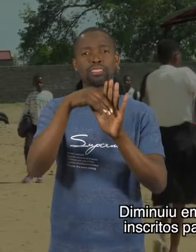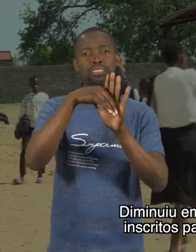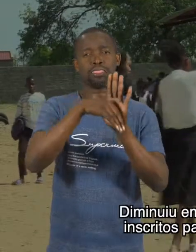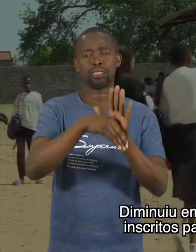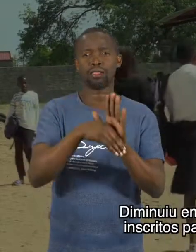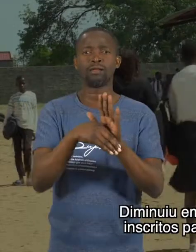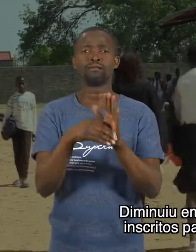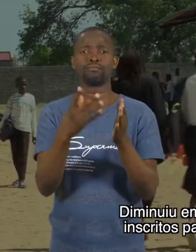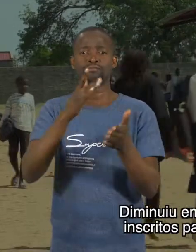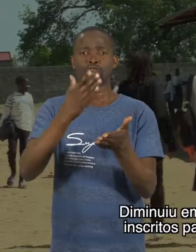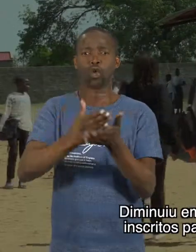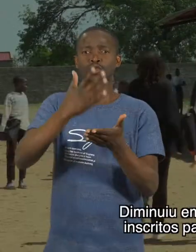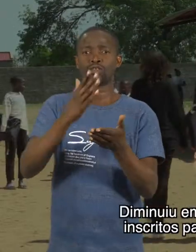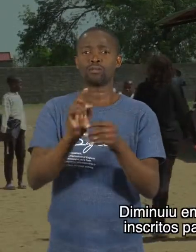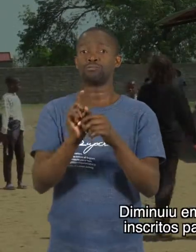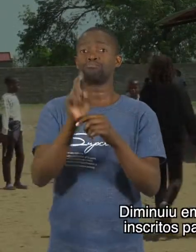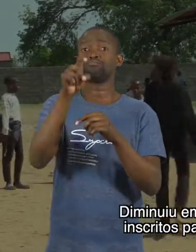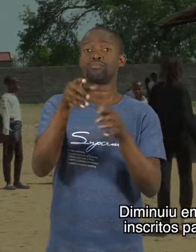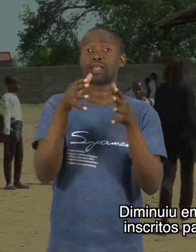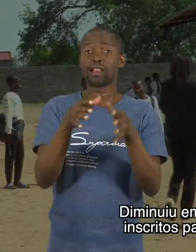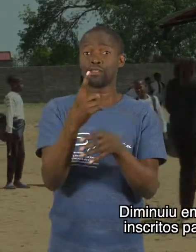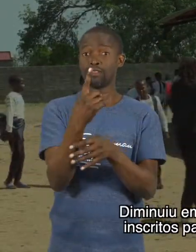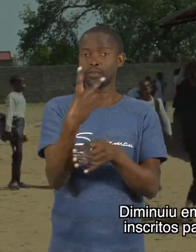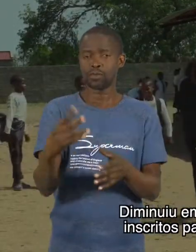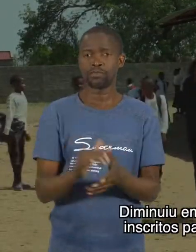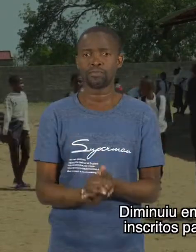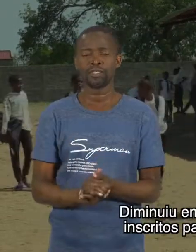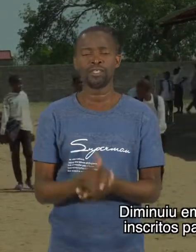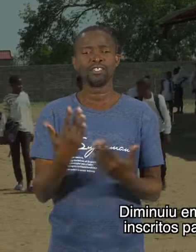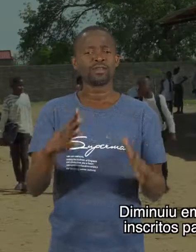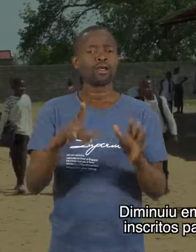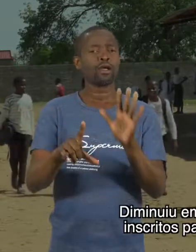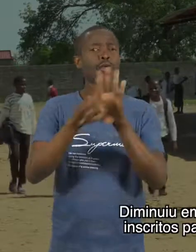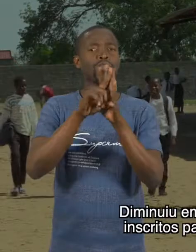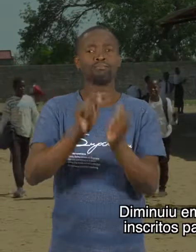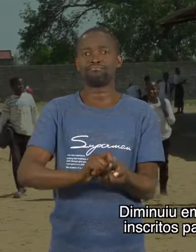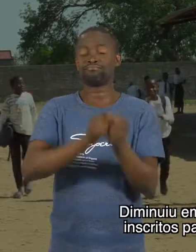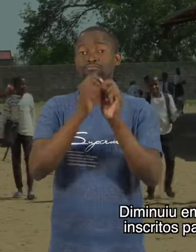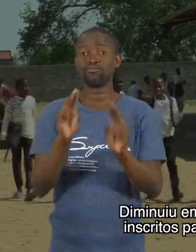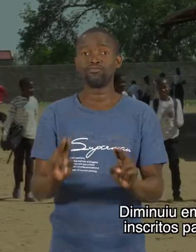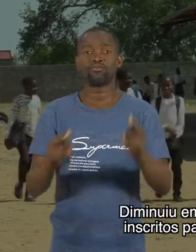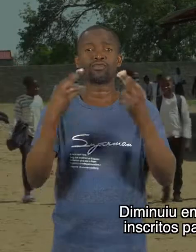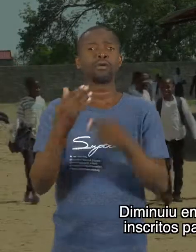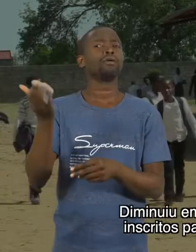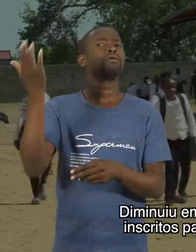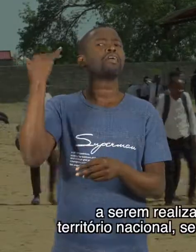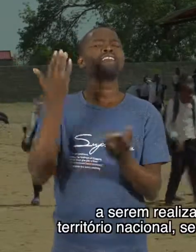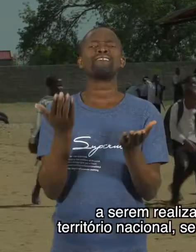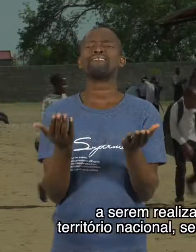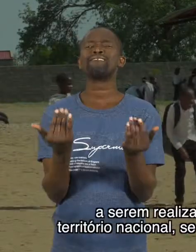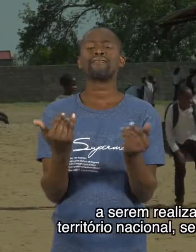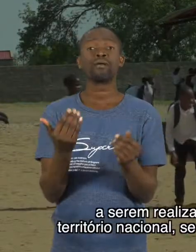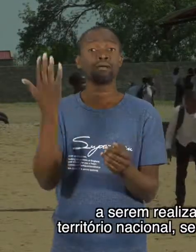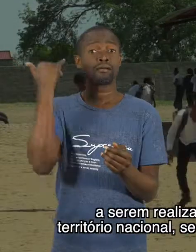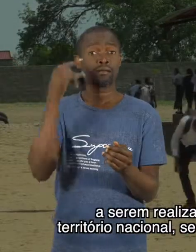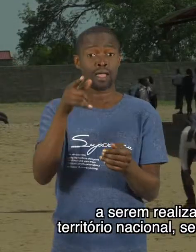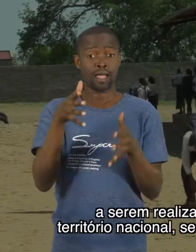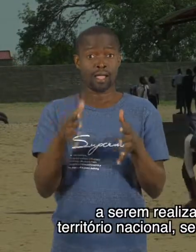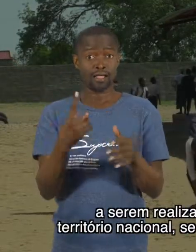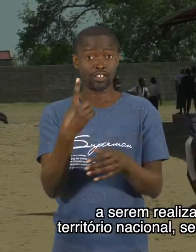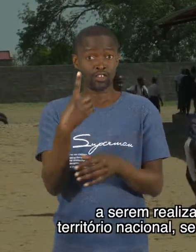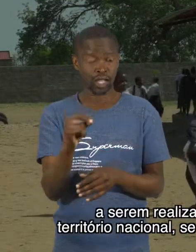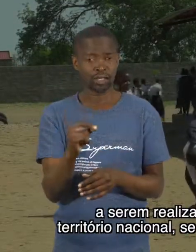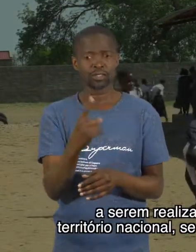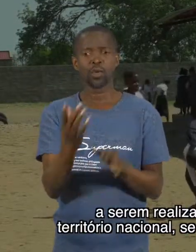Diminuiu em 70% o número de candidatos inscritos para os exames extraordinários a serem realizados em